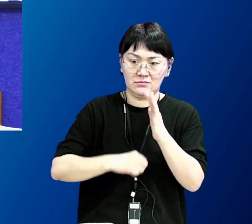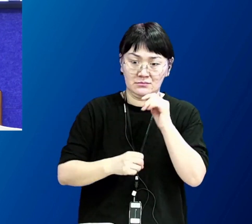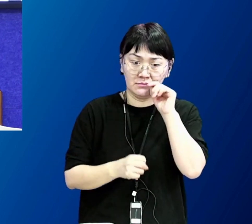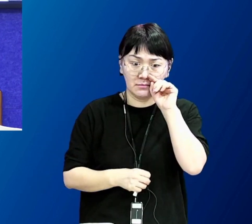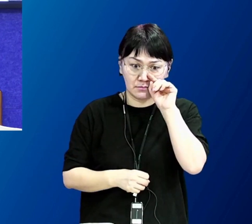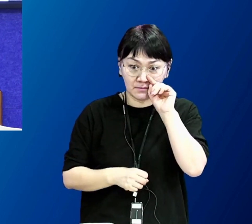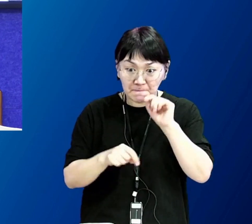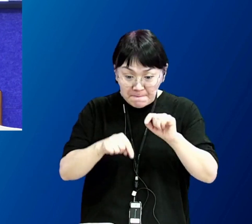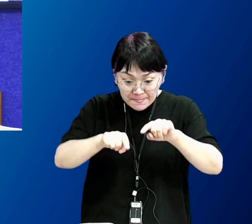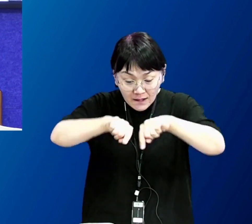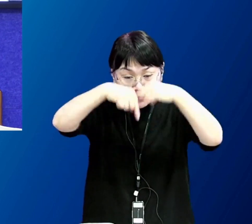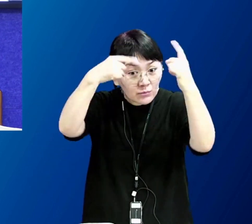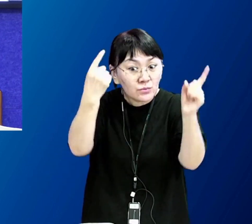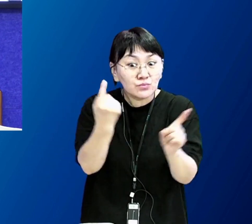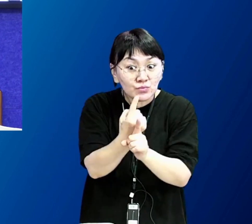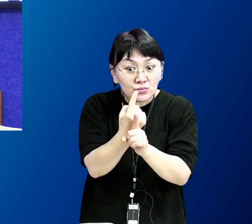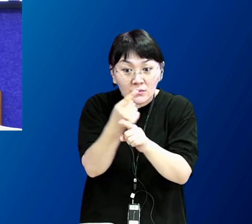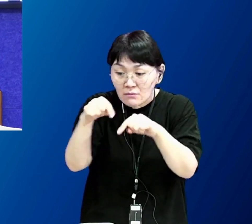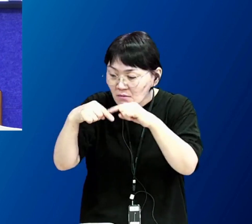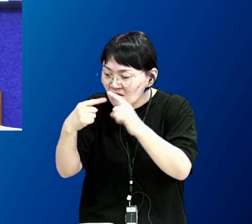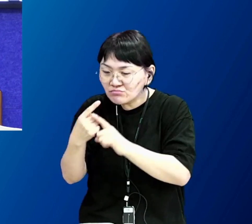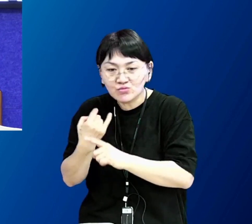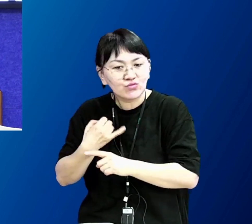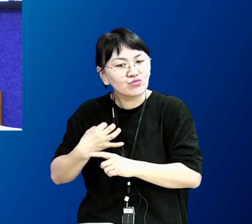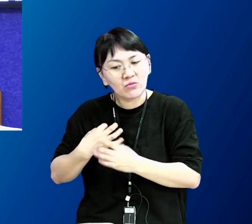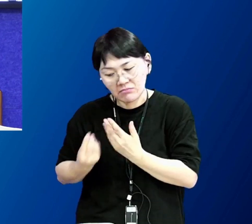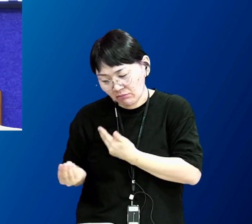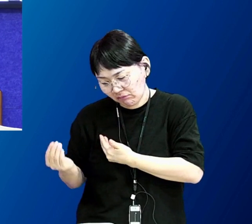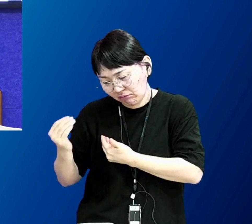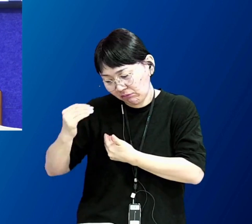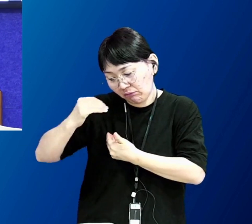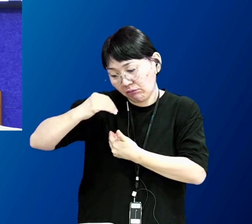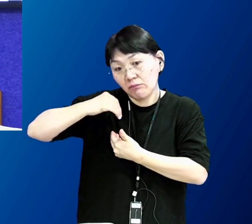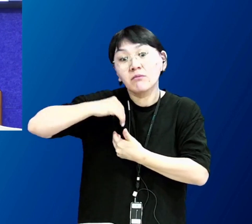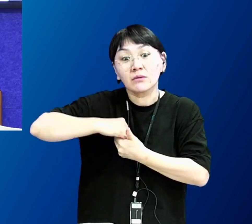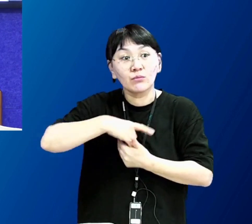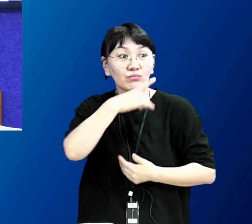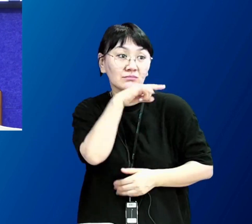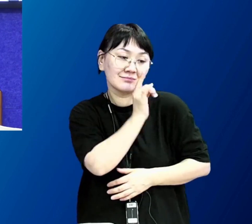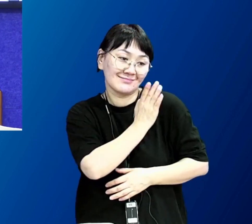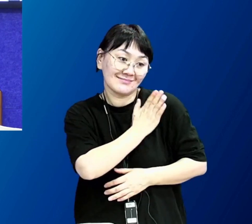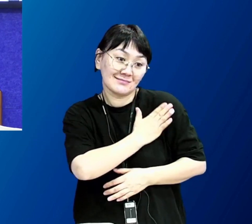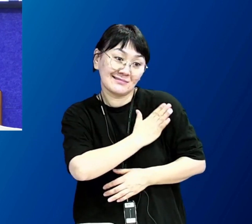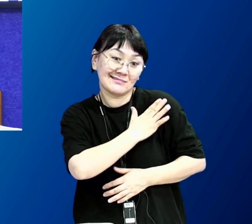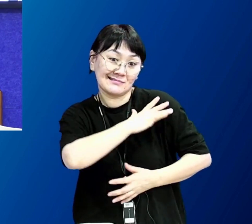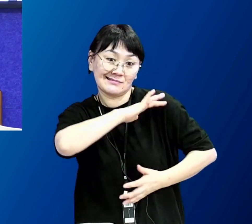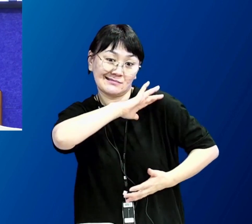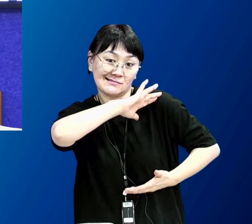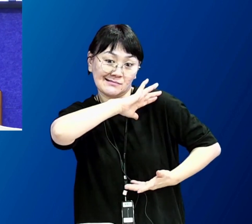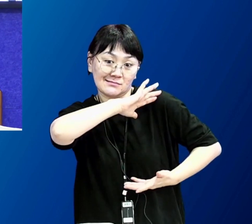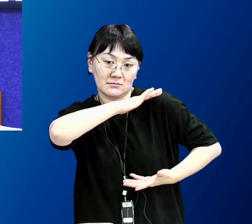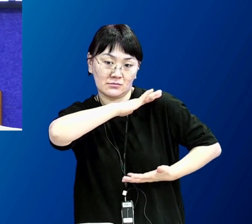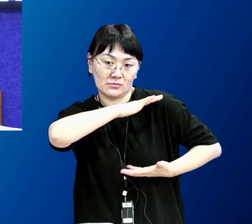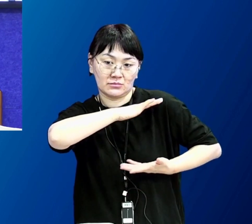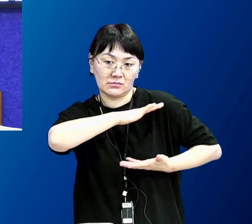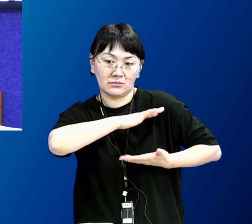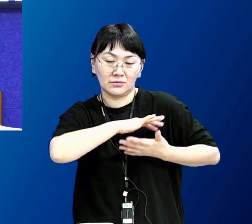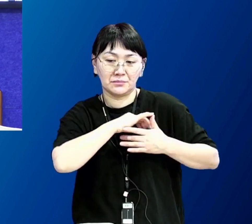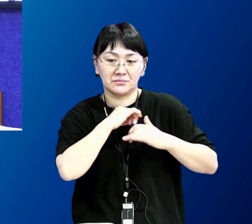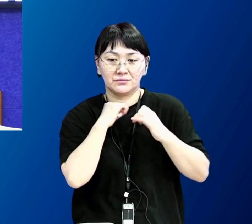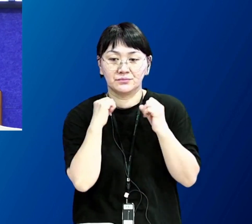인 김 누글레 대기줄 어르지로리하고. 이즈니가 하이르락 테르 하이르만 테르 힘제그레